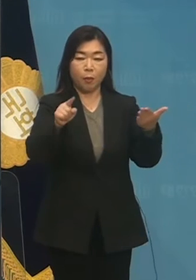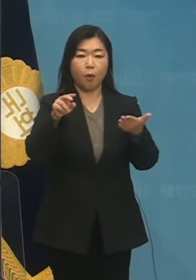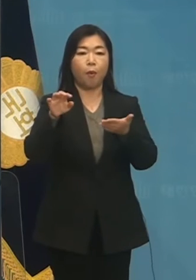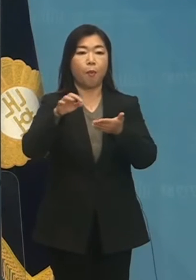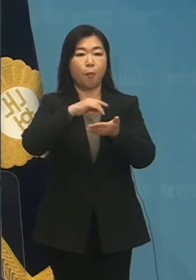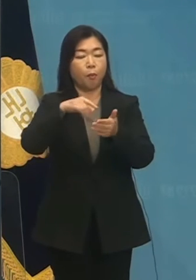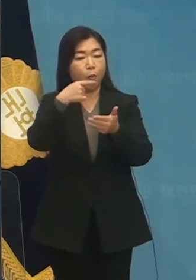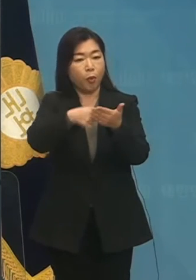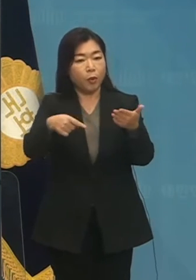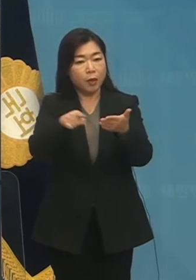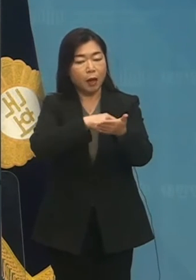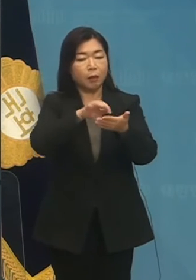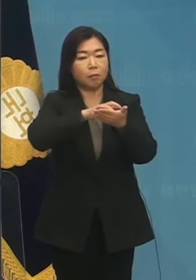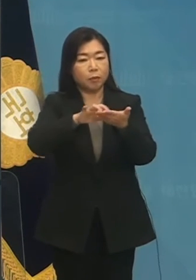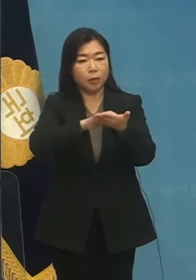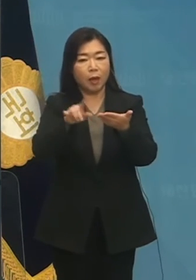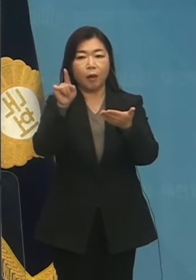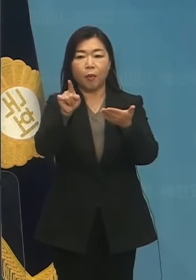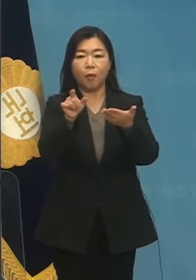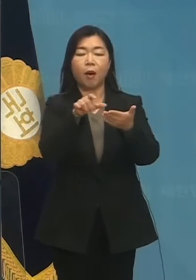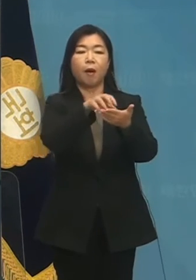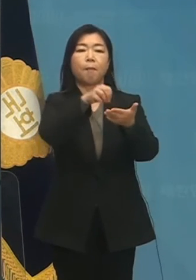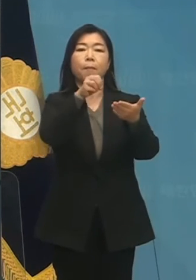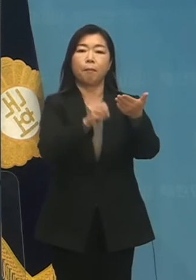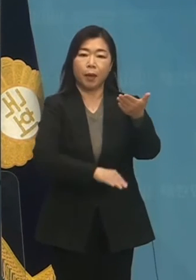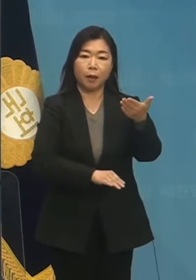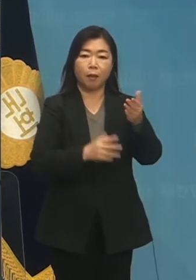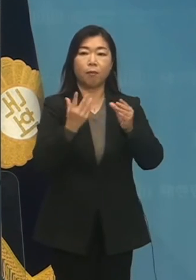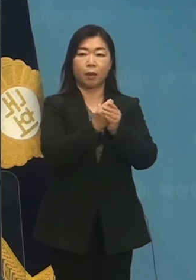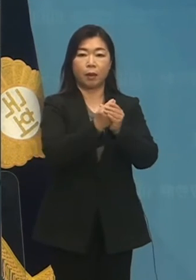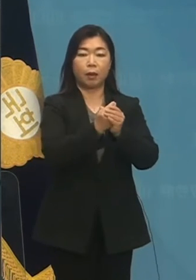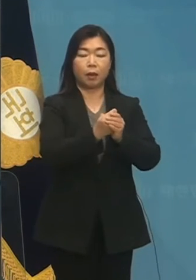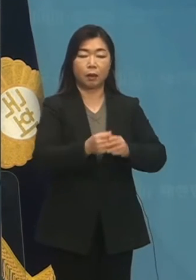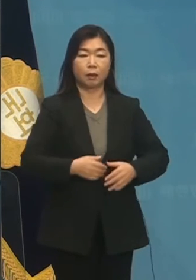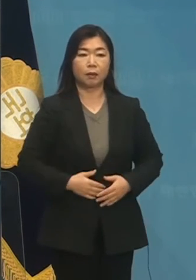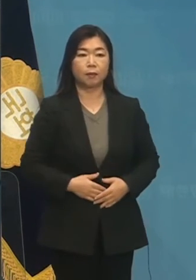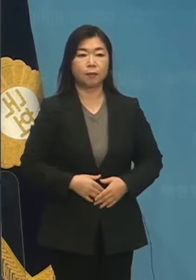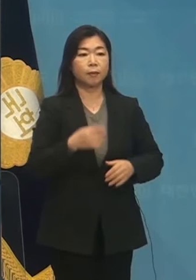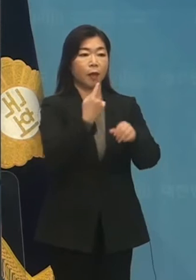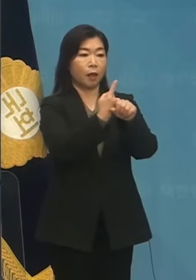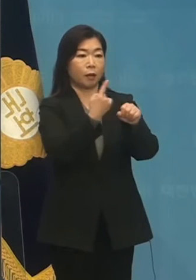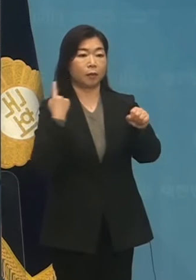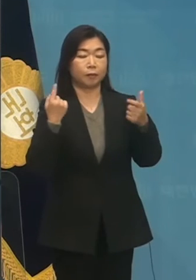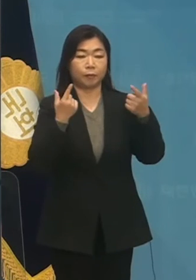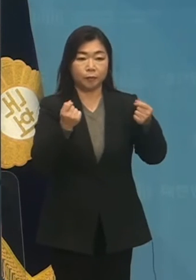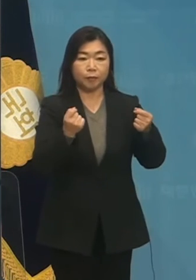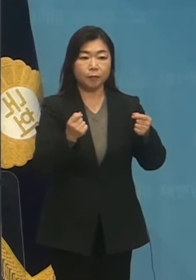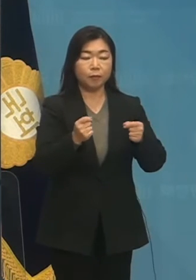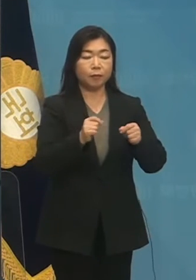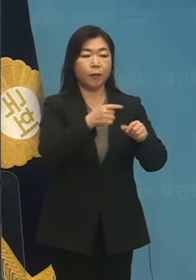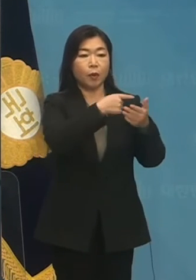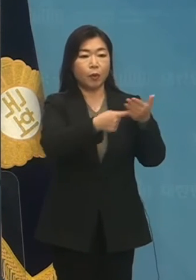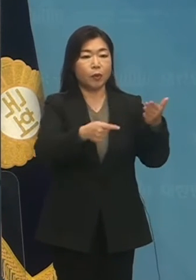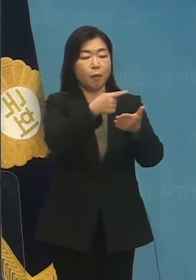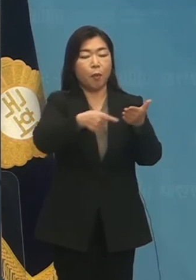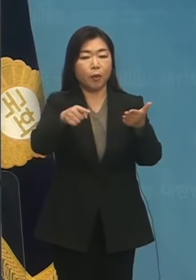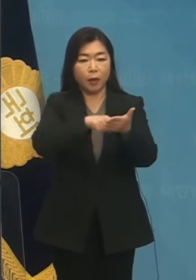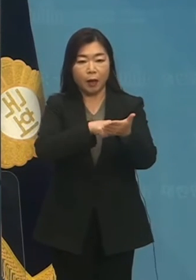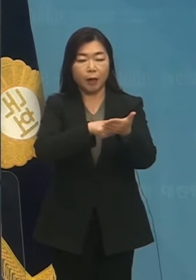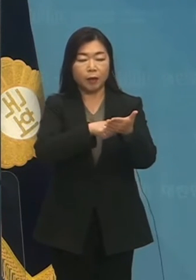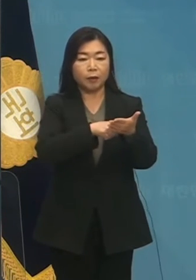지원 대상에서 완전히 배제되고 있는 상황입니다. 작년에도 손실보상 재업종 피해 지원을